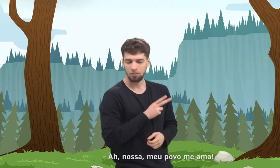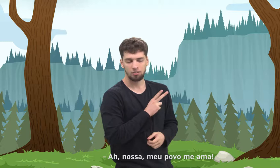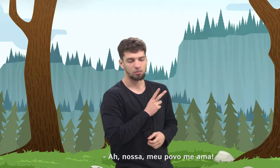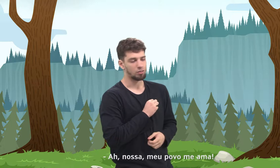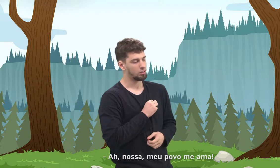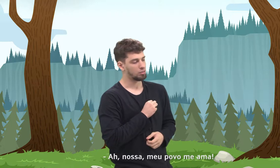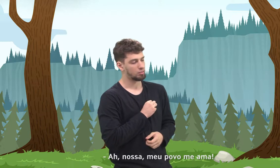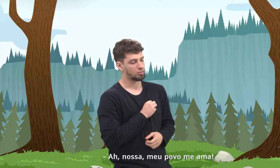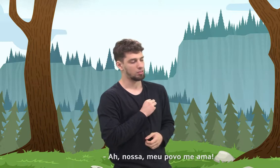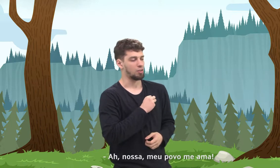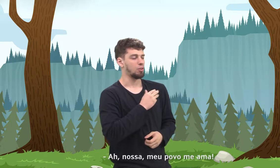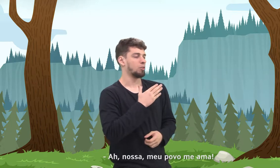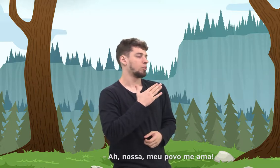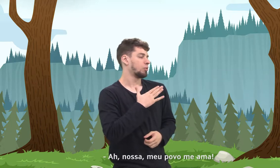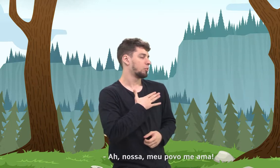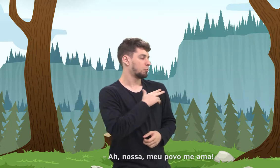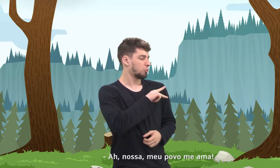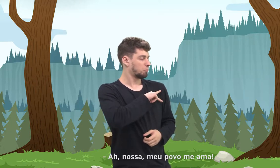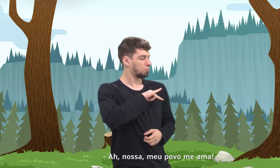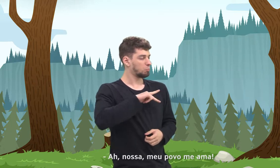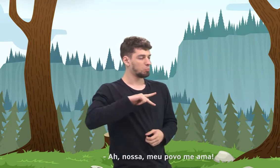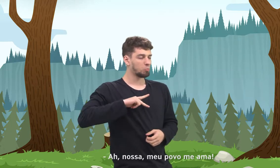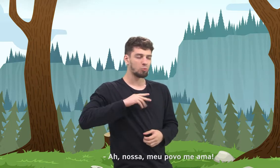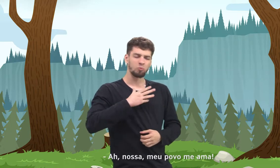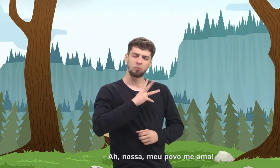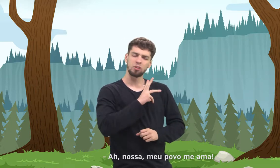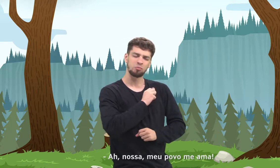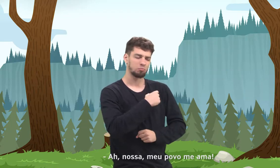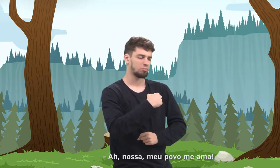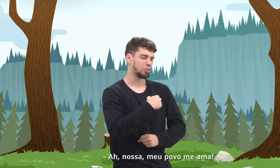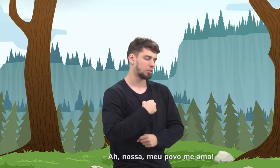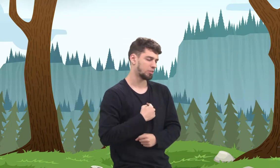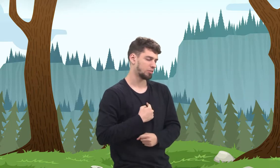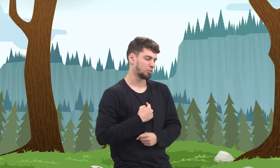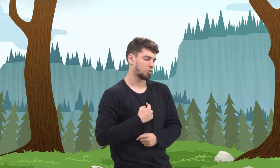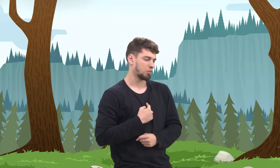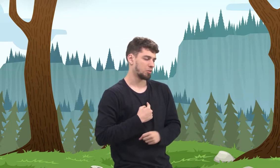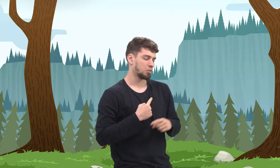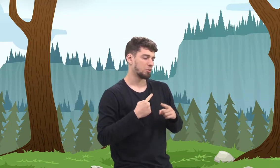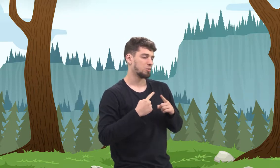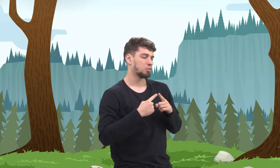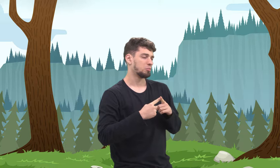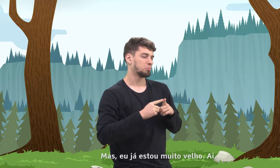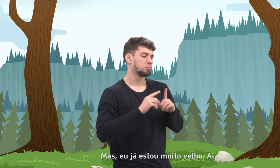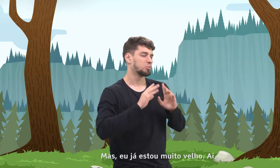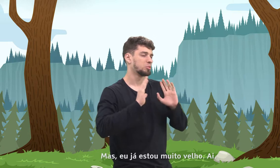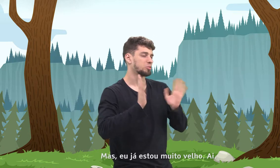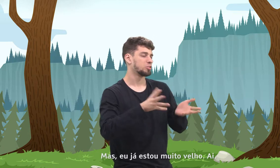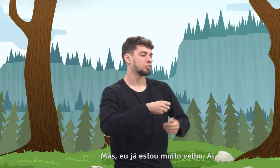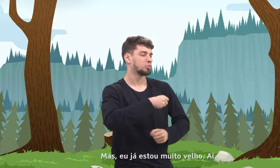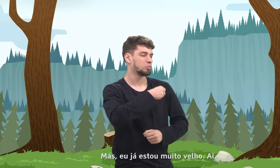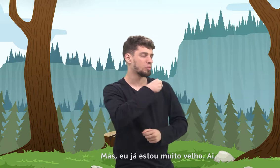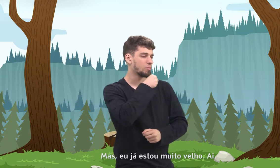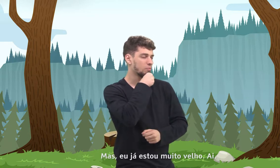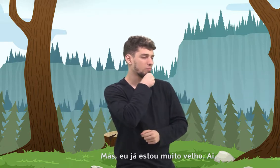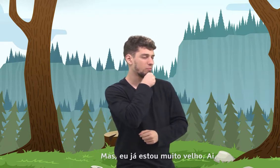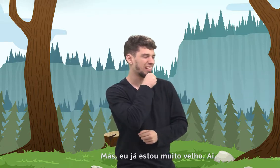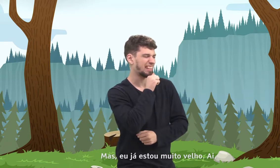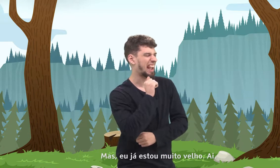nossa meu povo me ama mas eu já estou muito velho